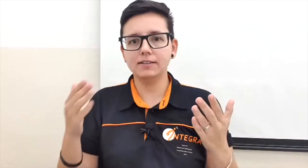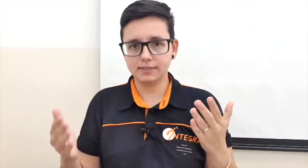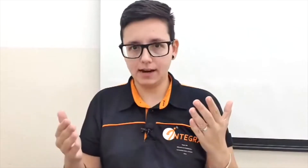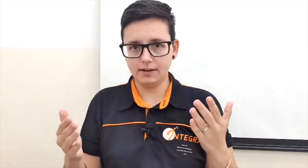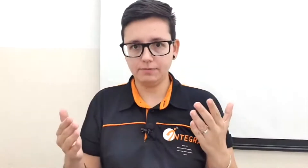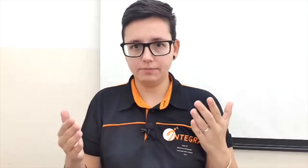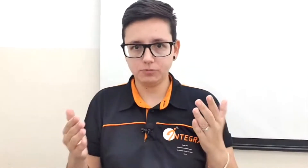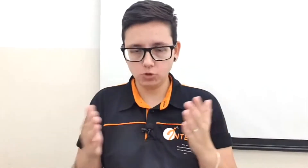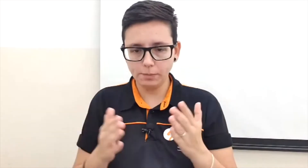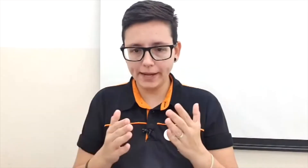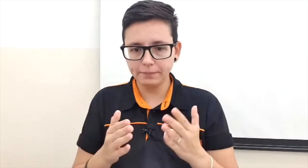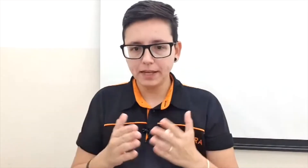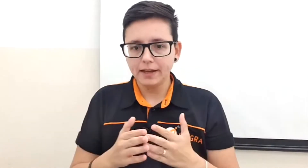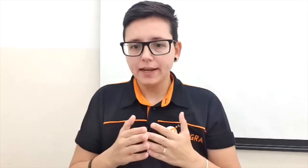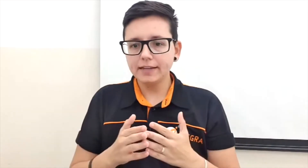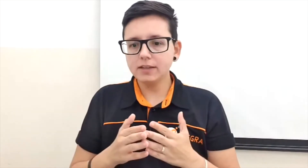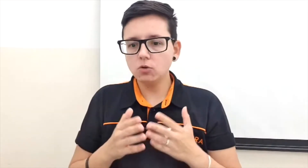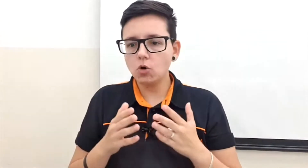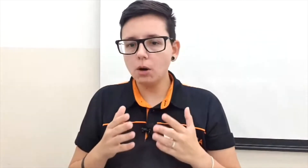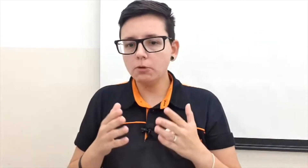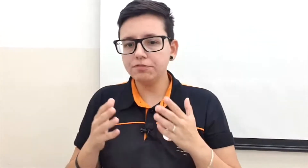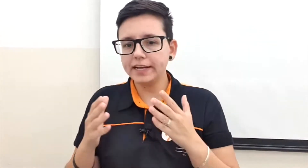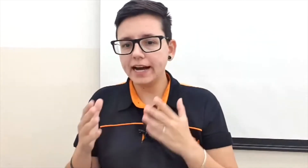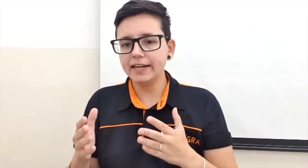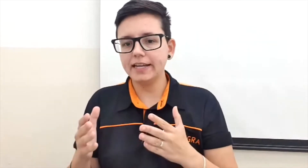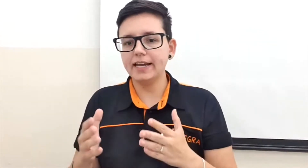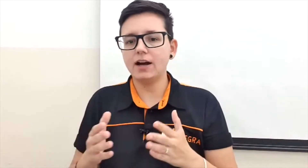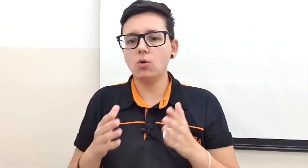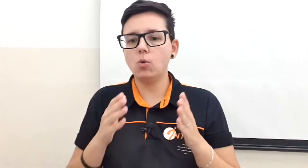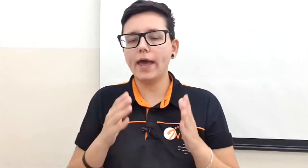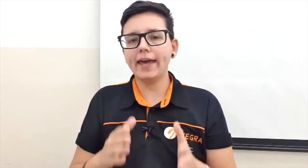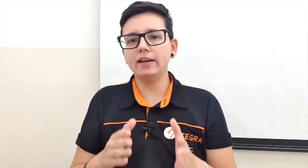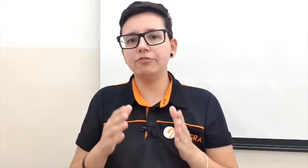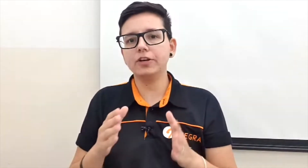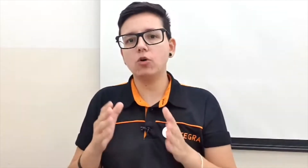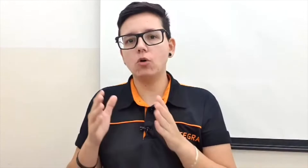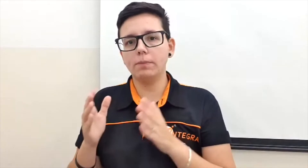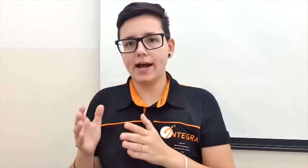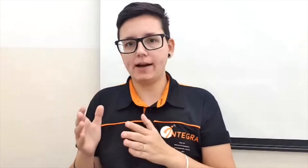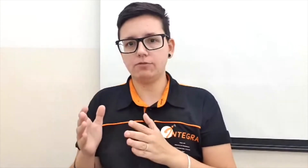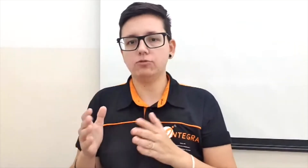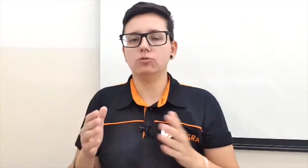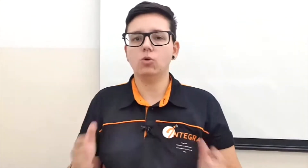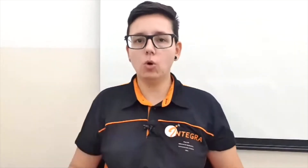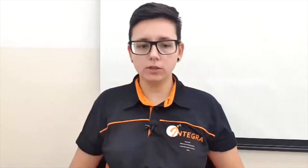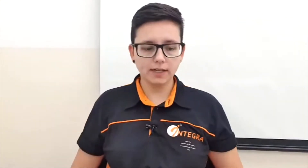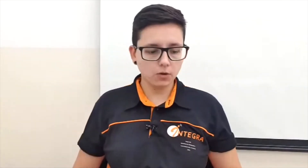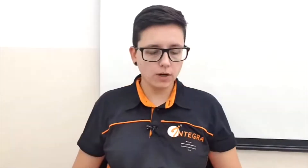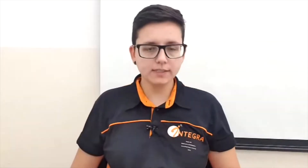estar. Tudo bem? Então, como ficaria o ele ficou bravo? Outra coisa